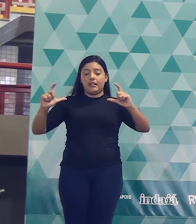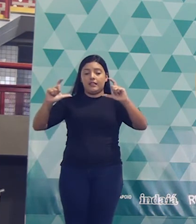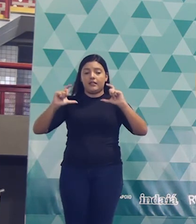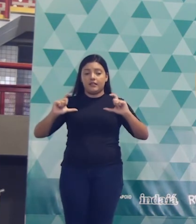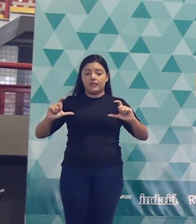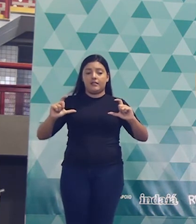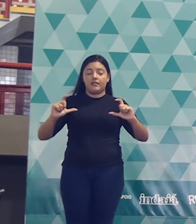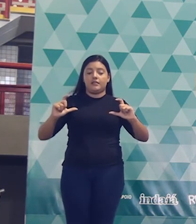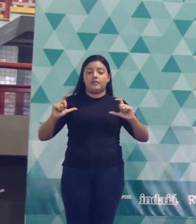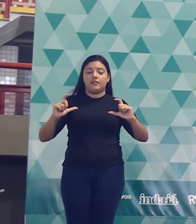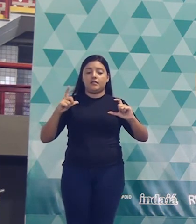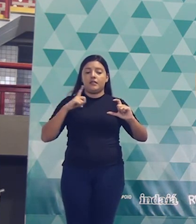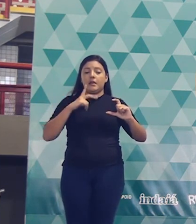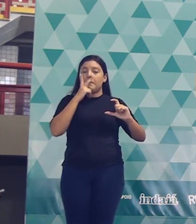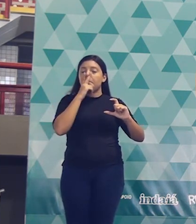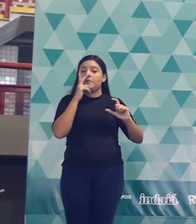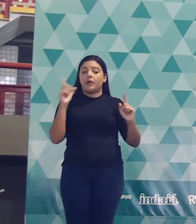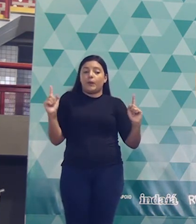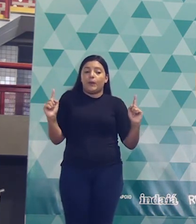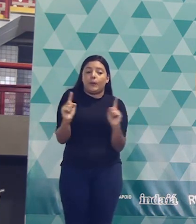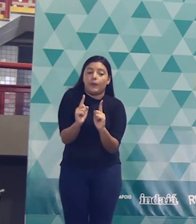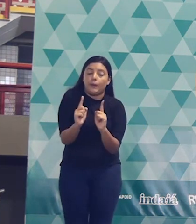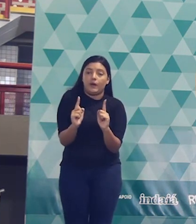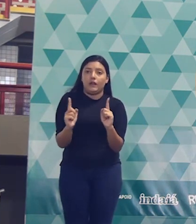fica menor.